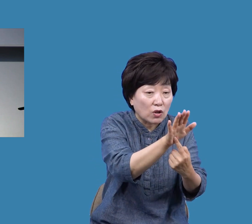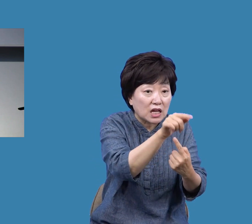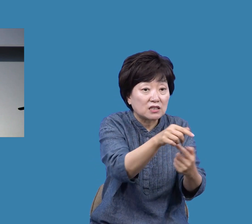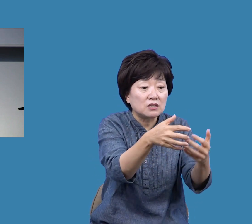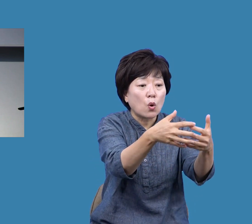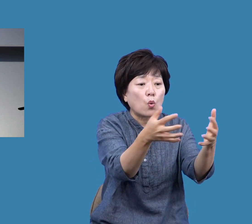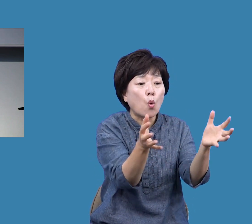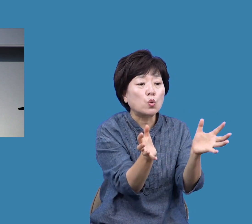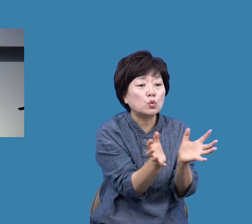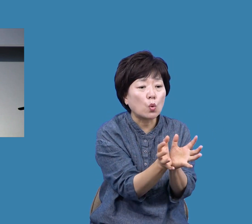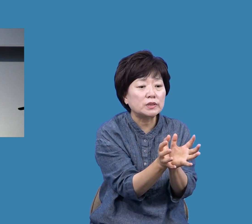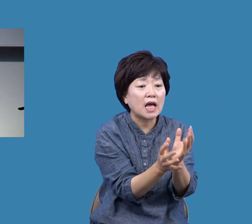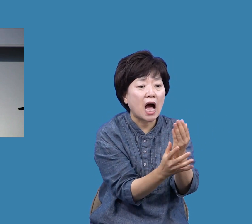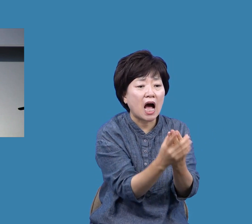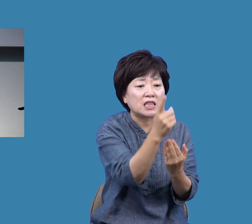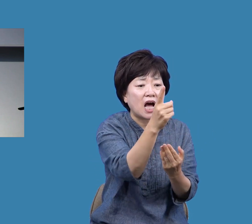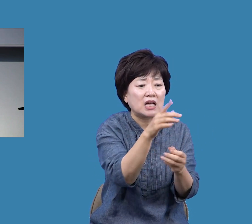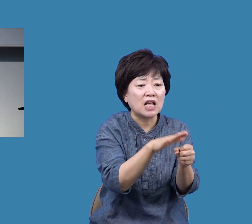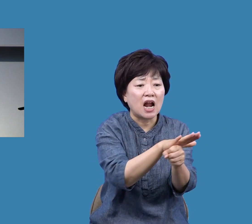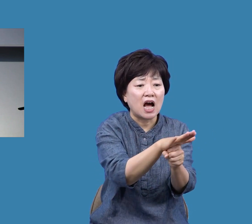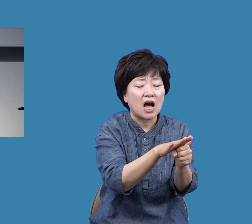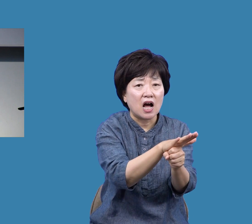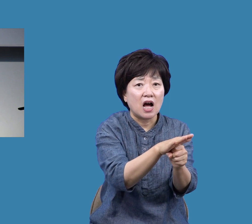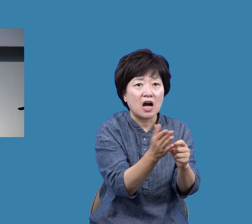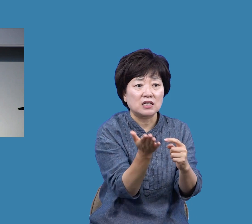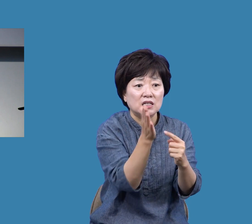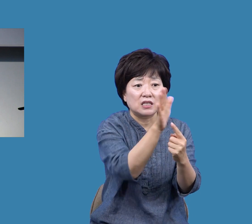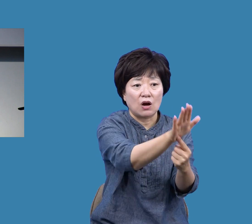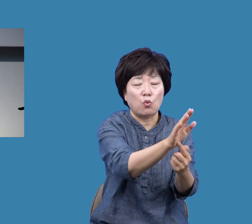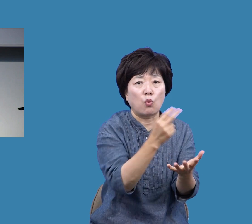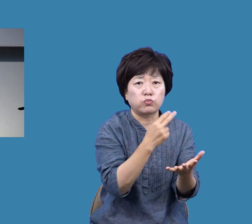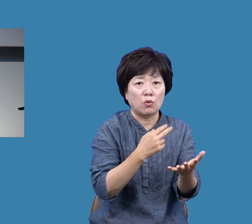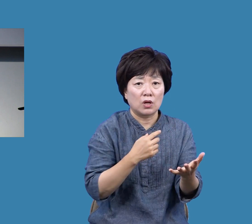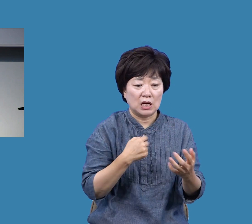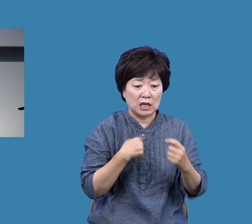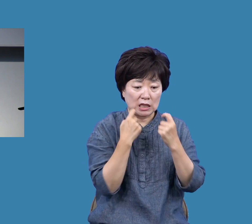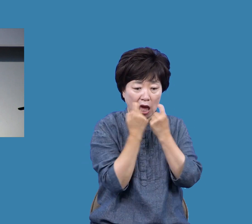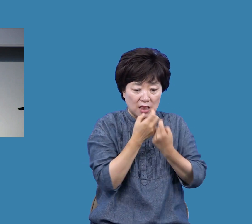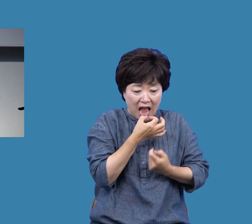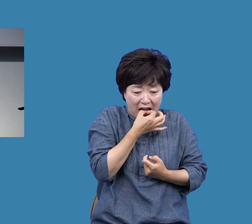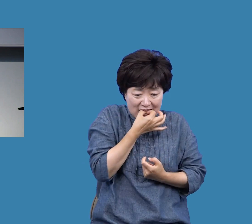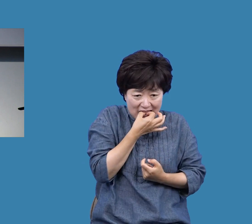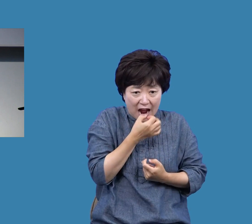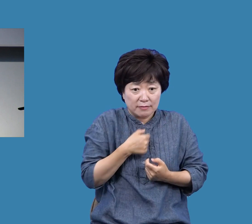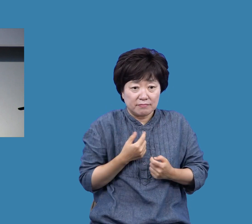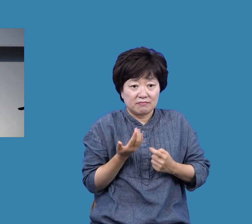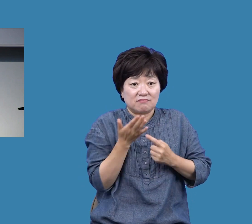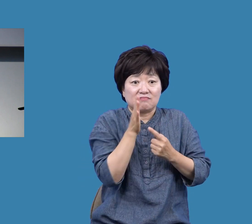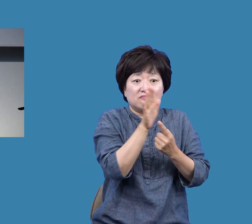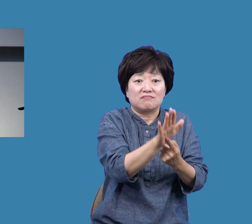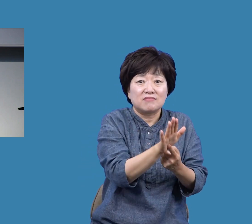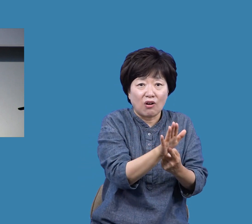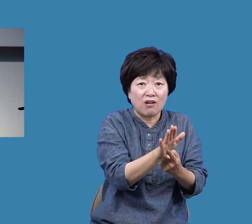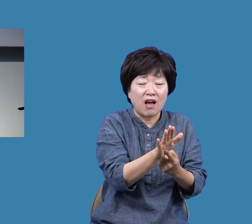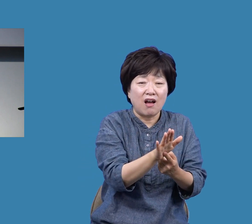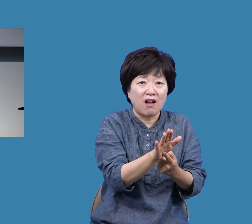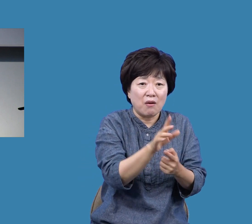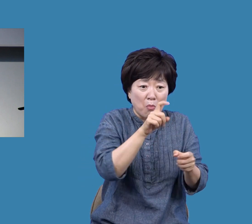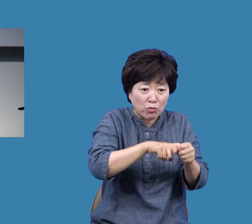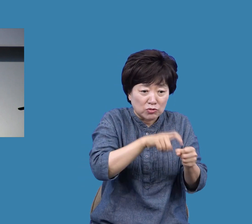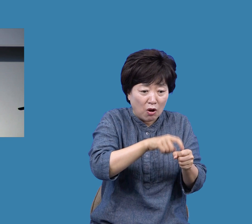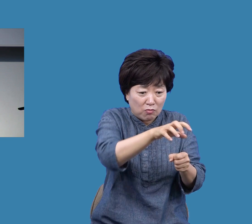사랑이거든. 하나님은 사랑이시라. 그러니까 결국 모든 영적인 행동의 근원은 이